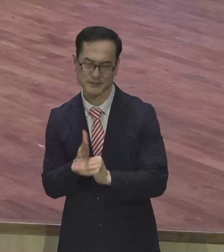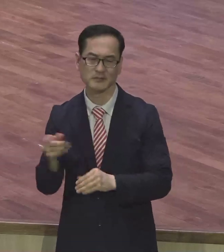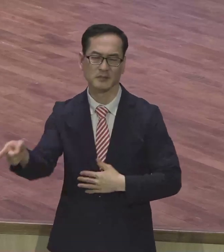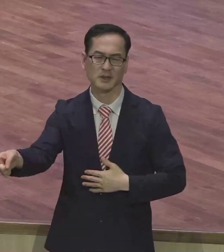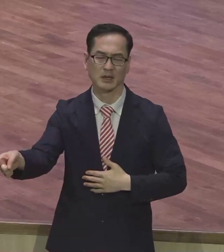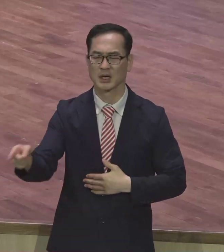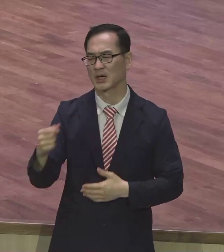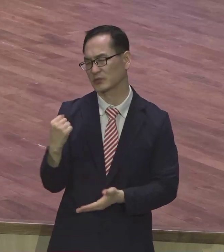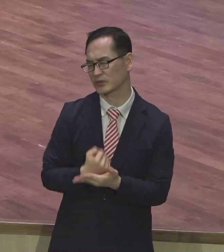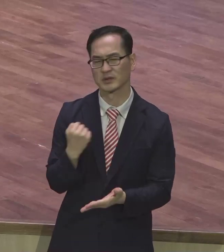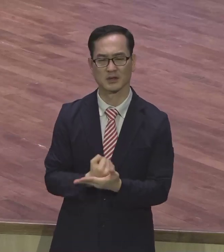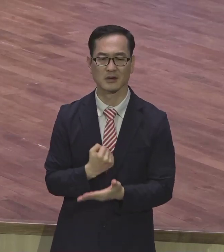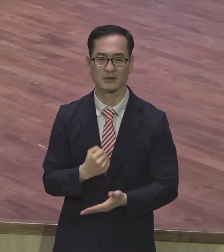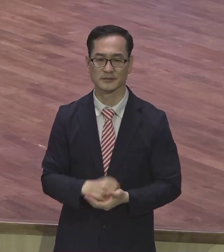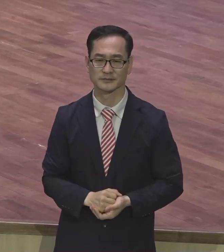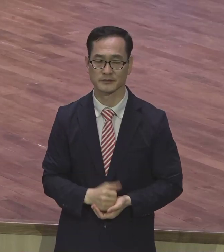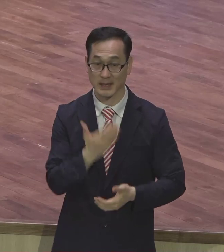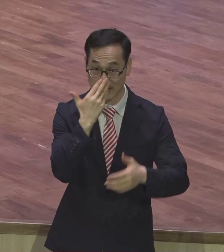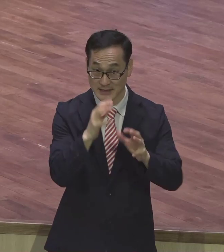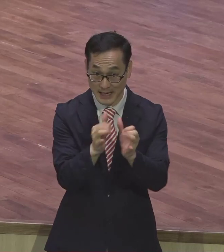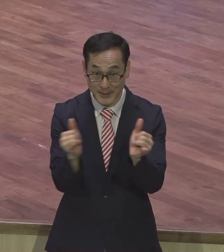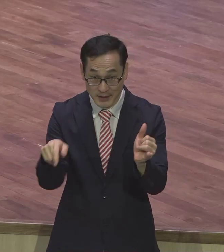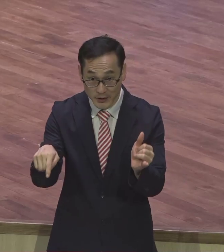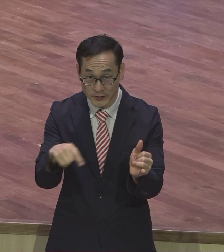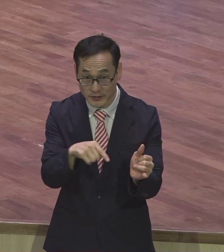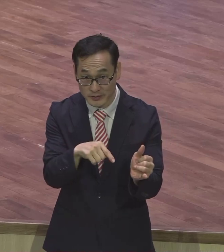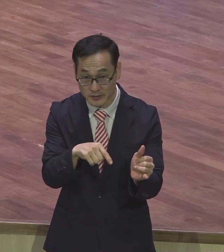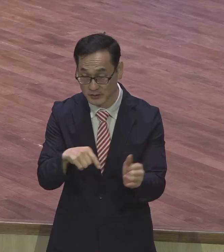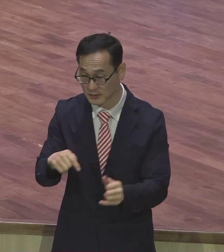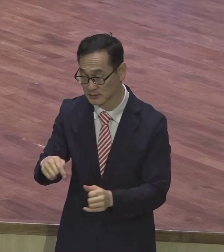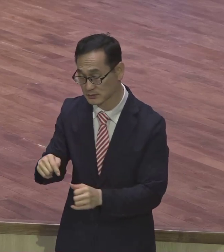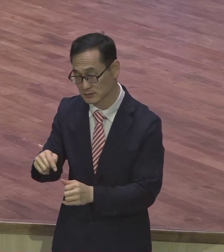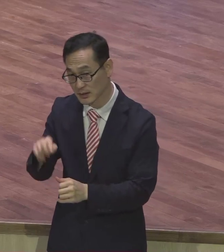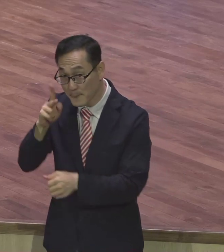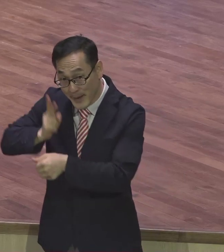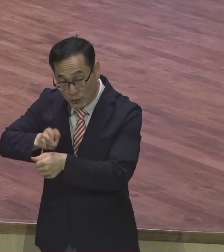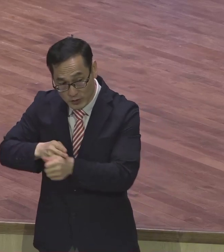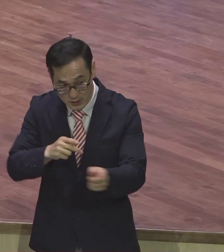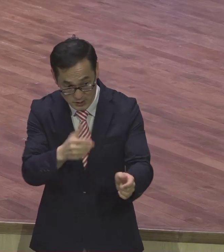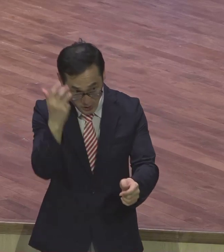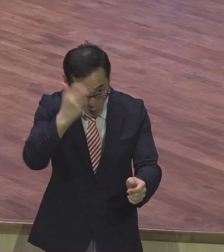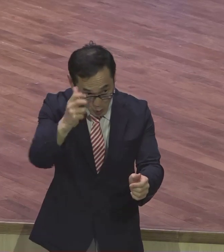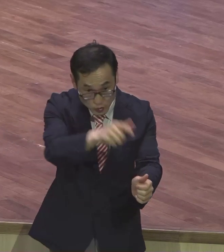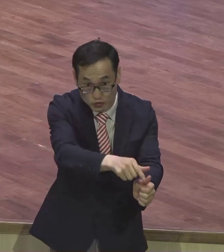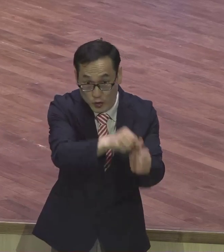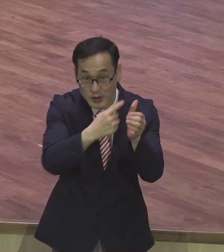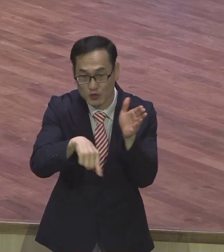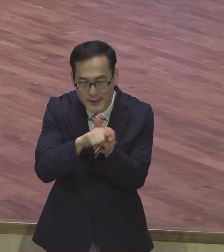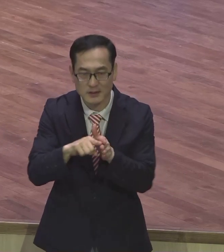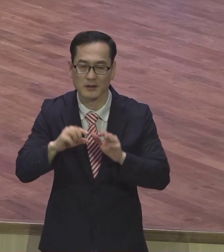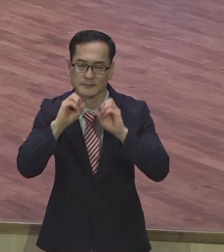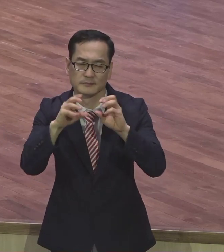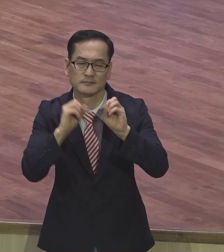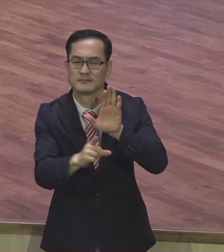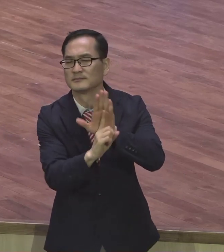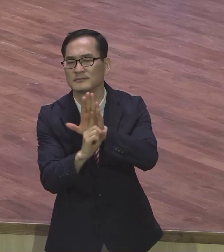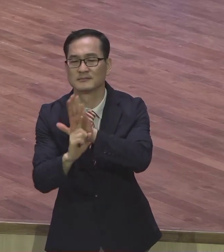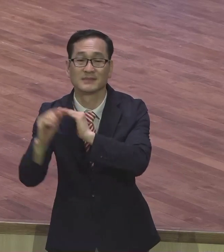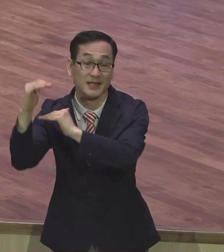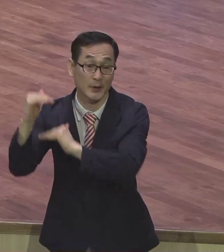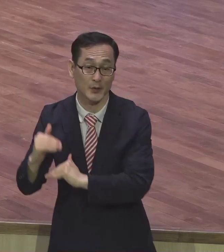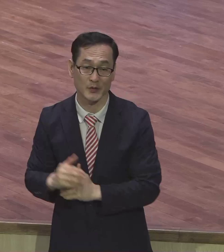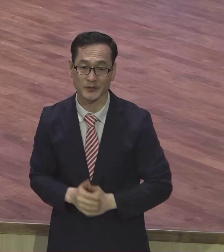이스라엘 백성들이 영원구원을 향한 사도 바울의 가슴을 잘 담겨져 있는 이 말씀인데